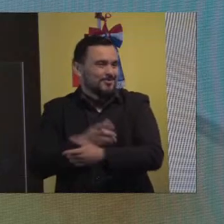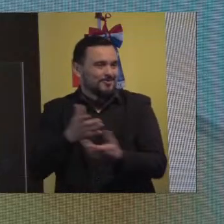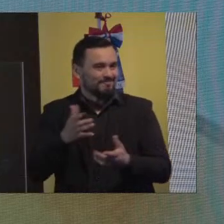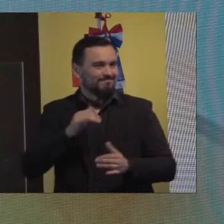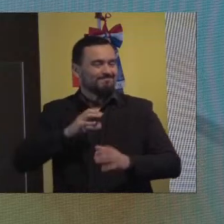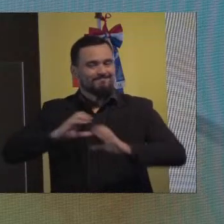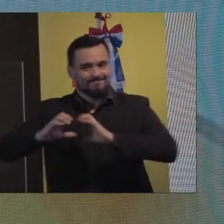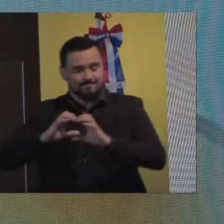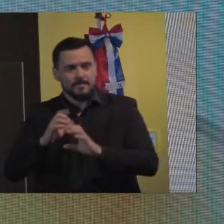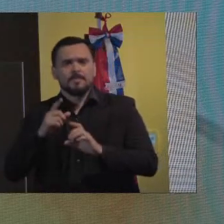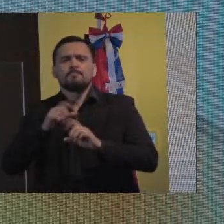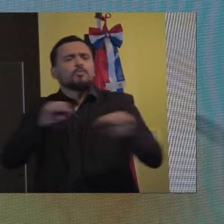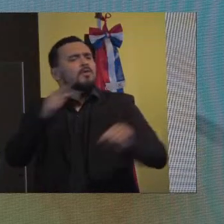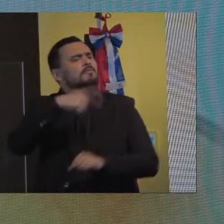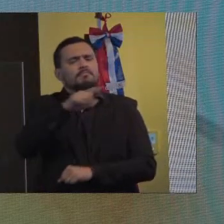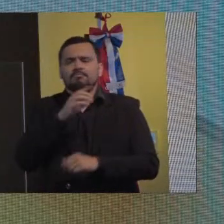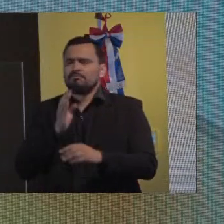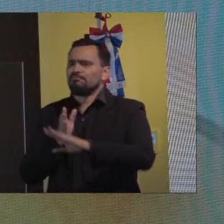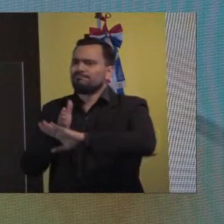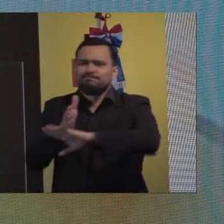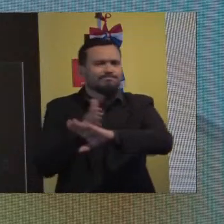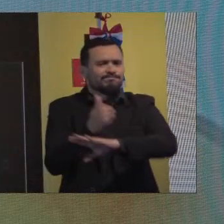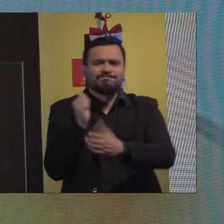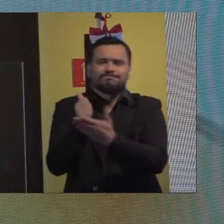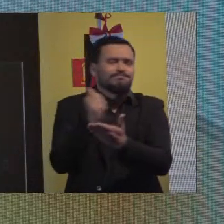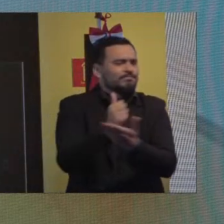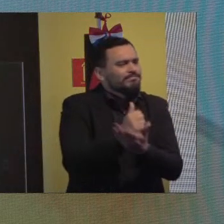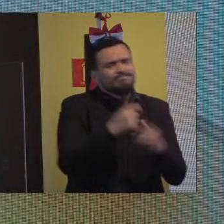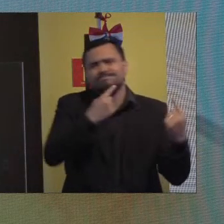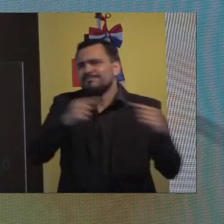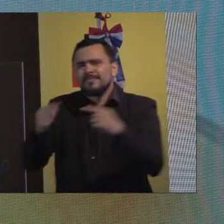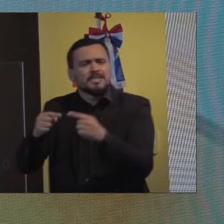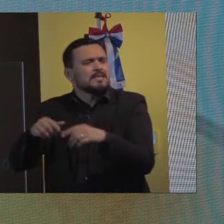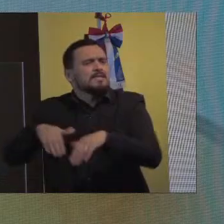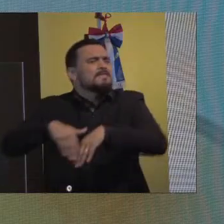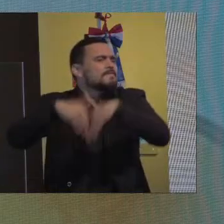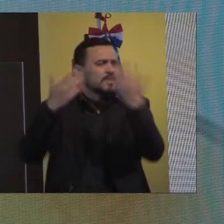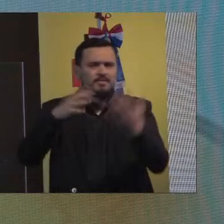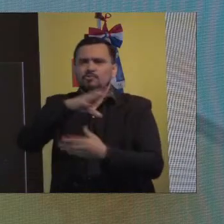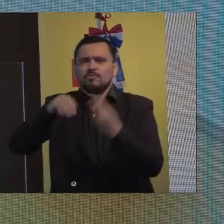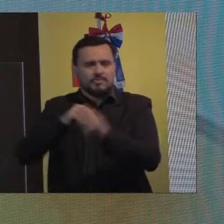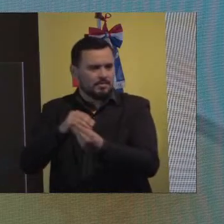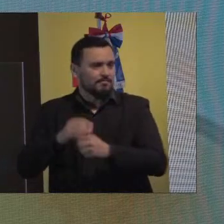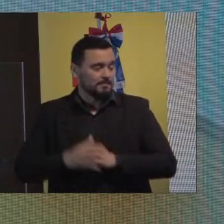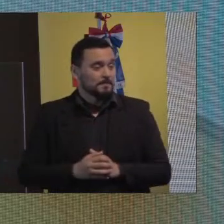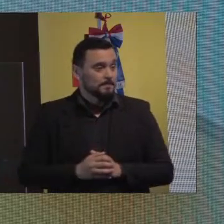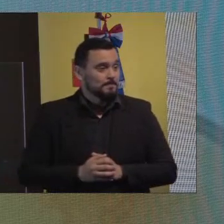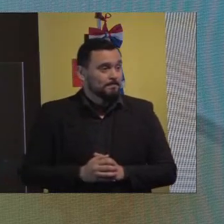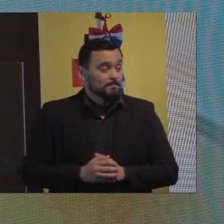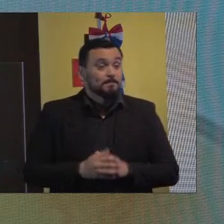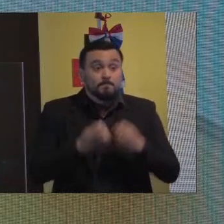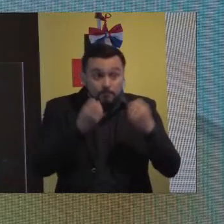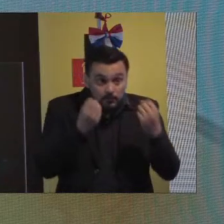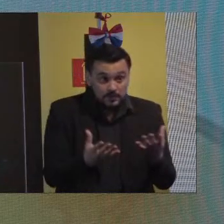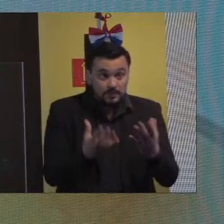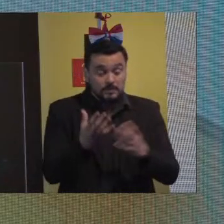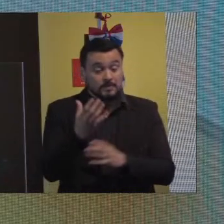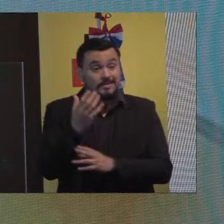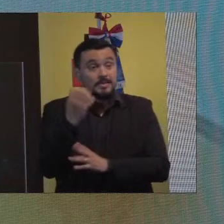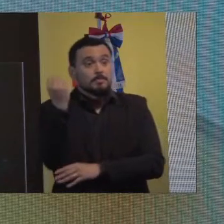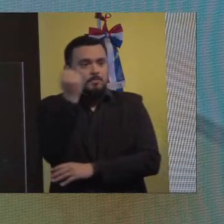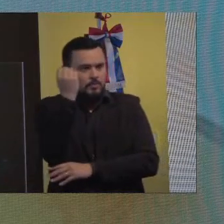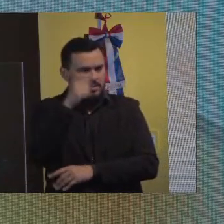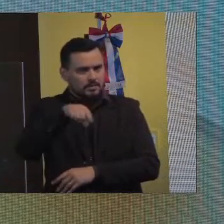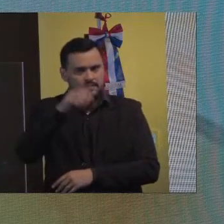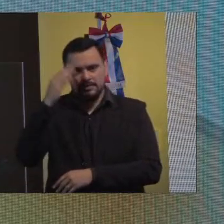la participación plena y efectiva de los mismos en la sociedad. Es importante resaltar que